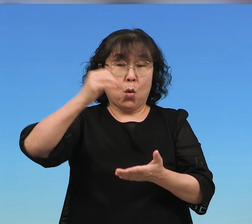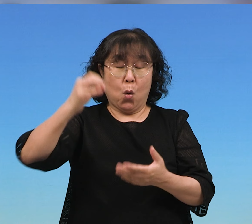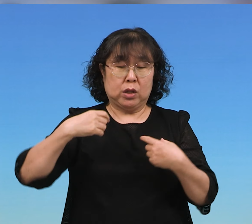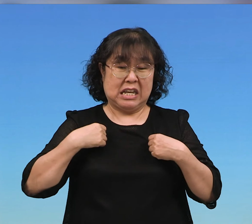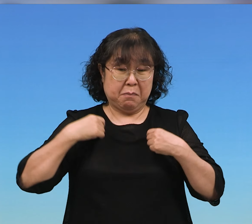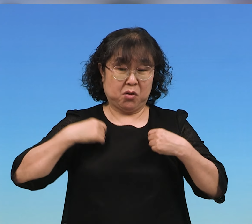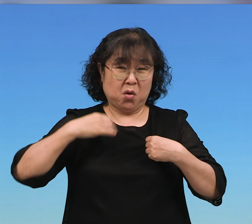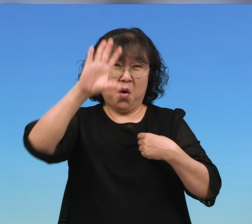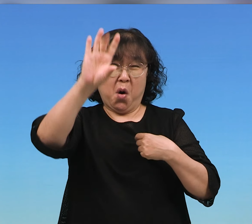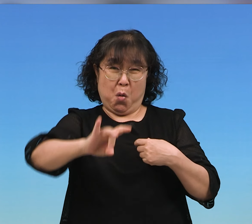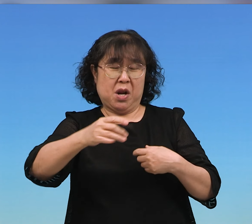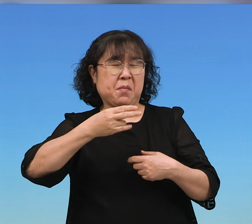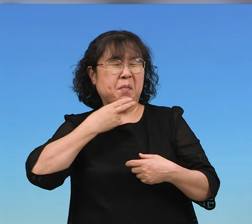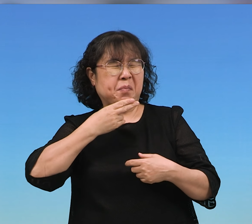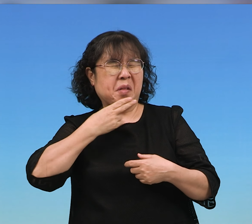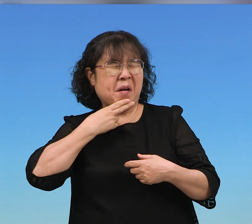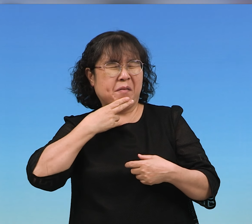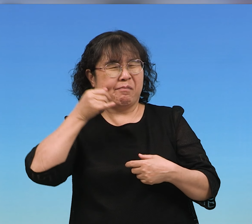분 계시잖아요.